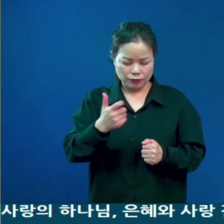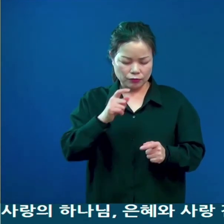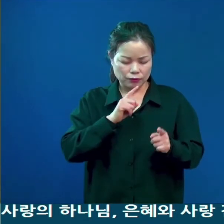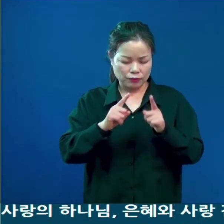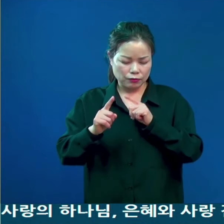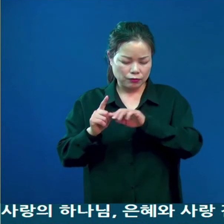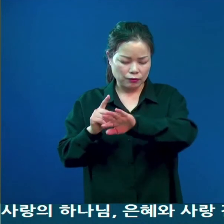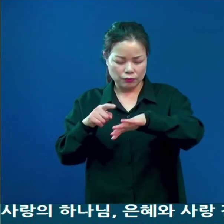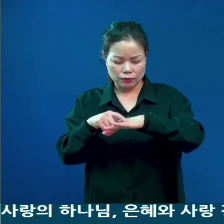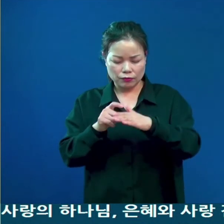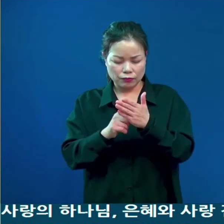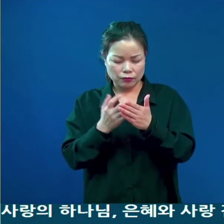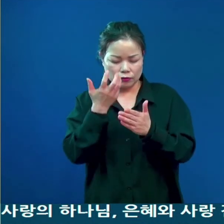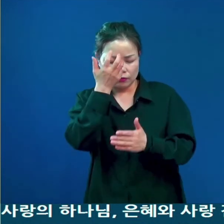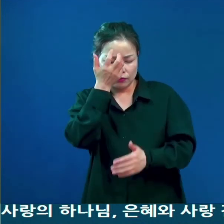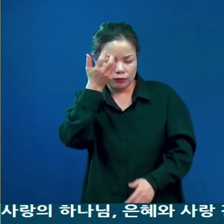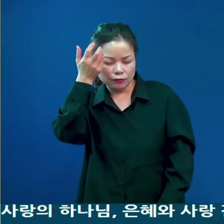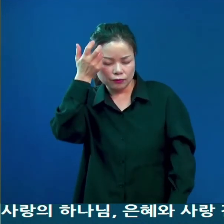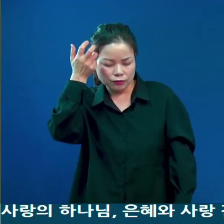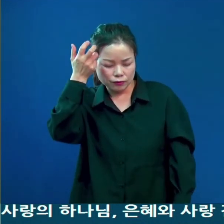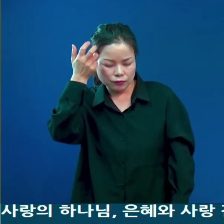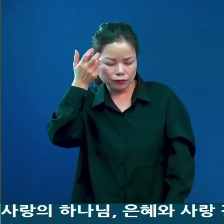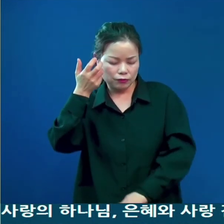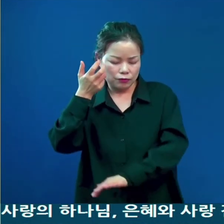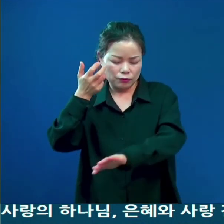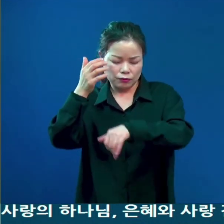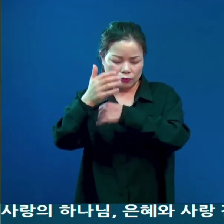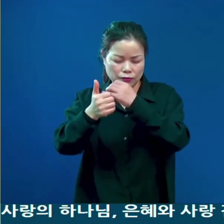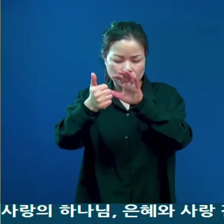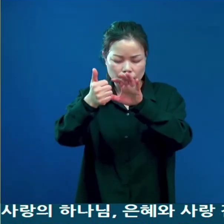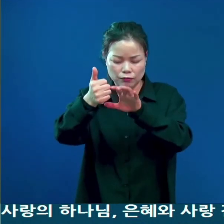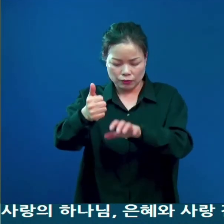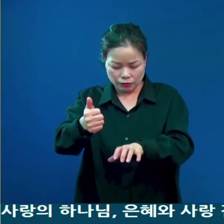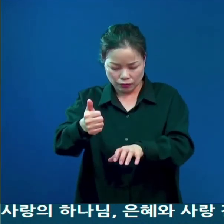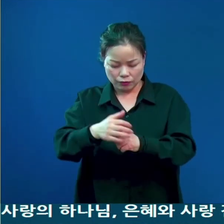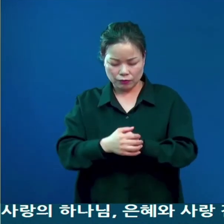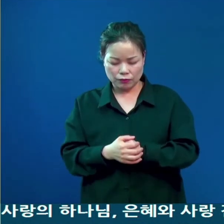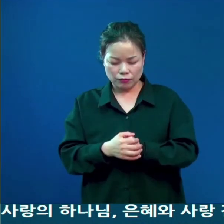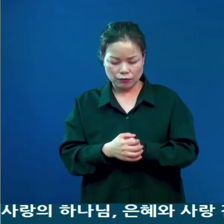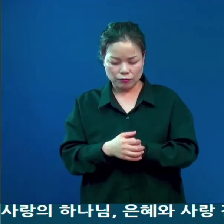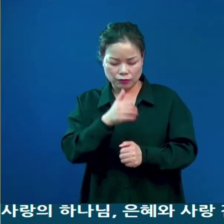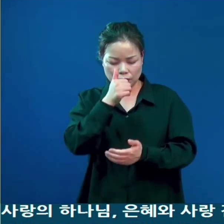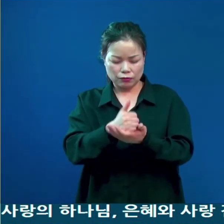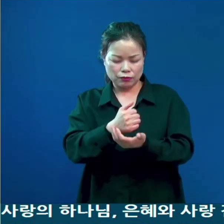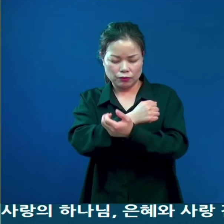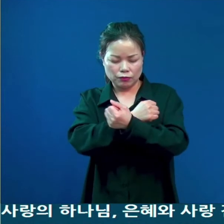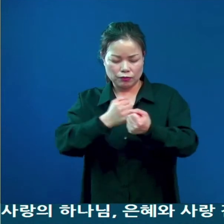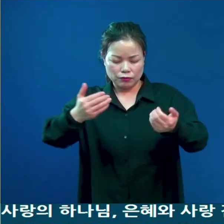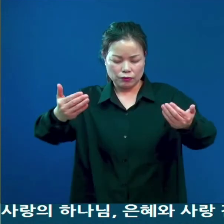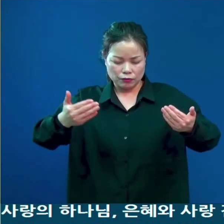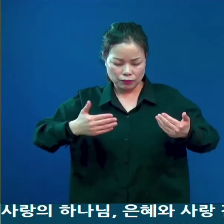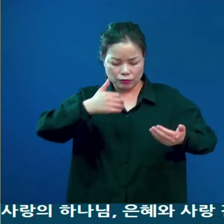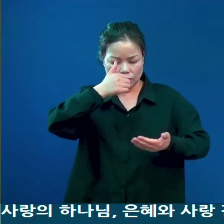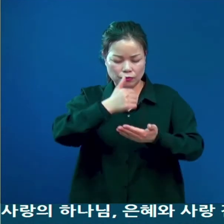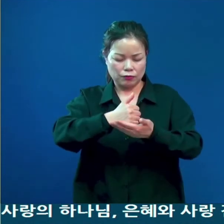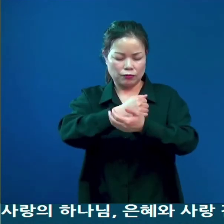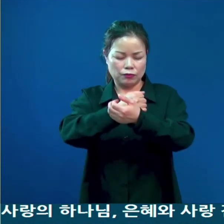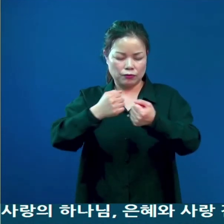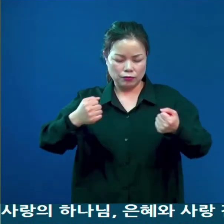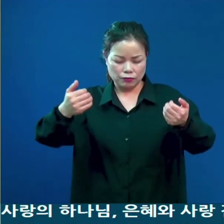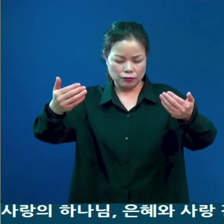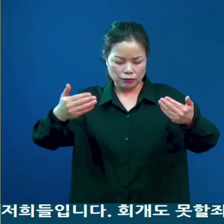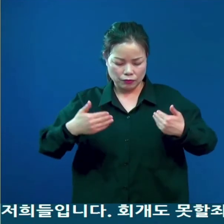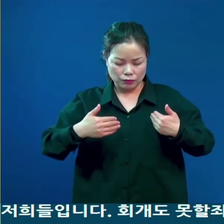말씀이 우리의 심령을 파고들어 우리가 하나님 앞에 죄 사함을 구하며 죄 용서함을